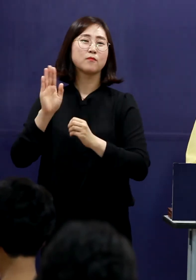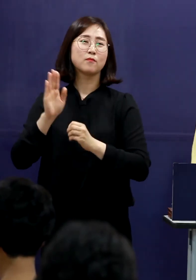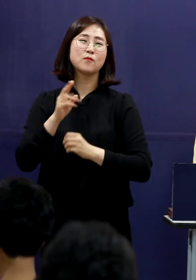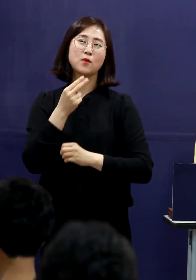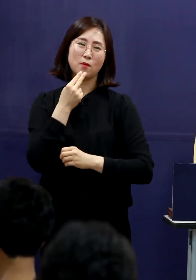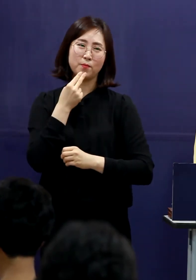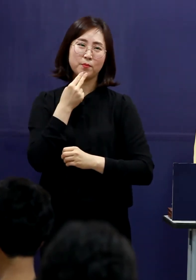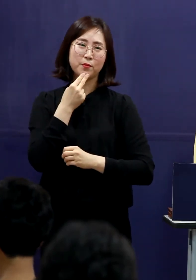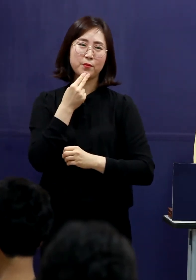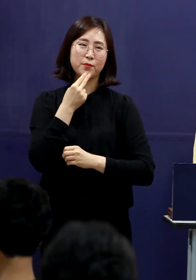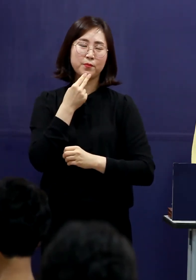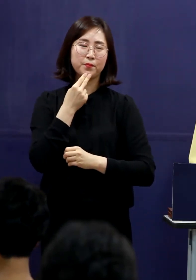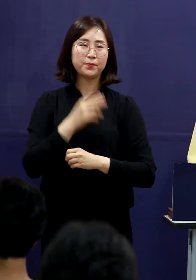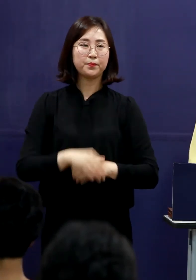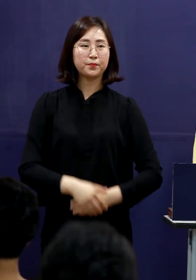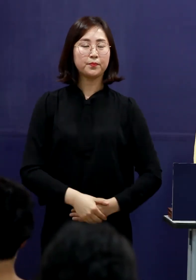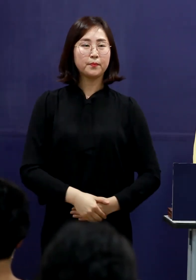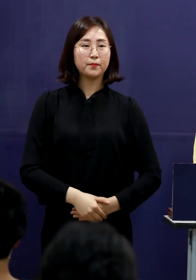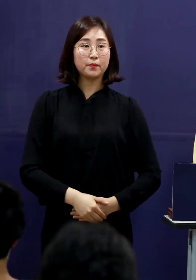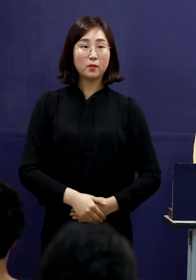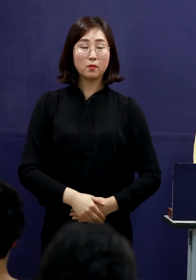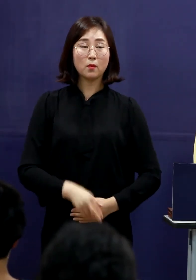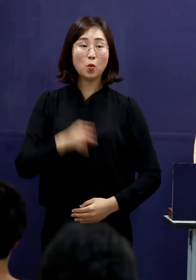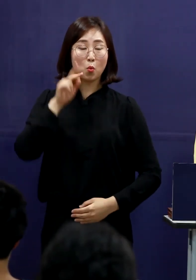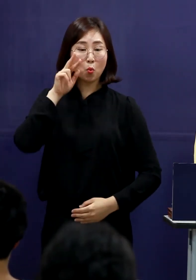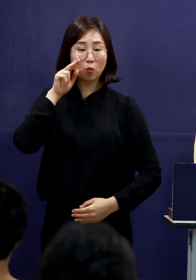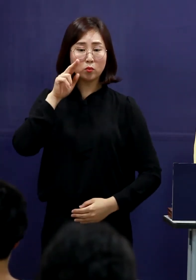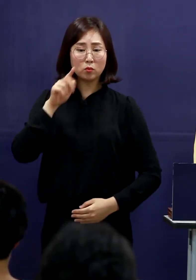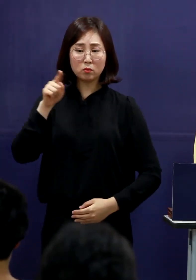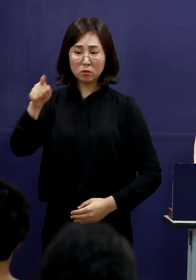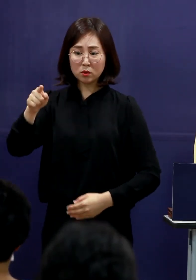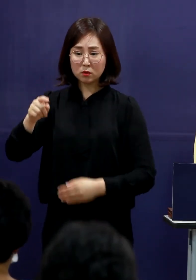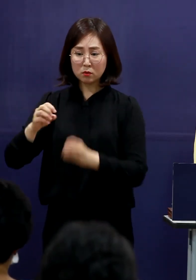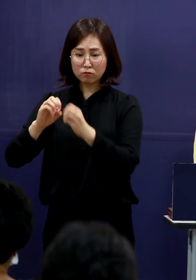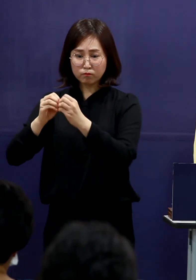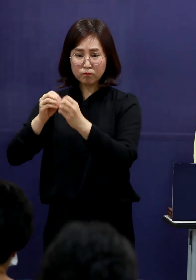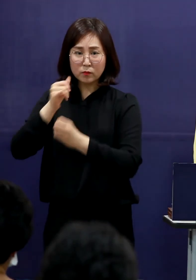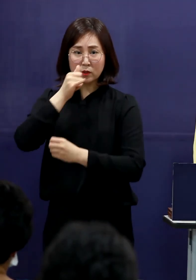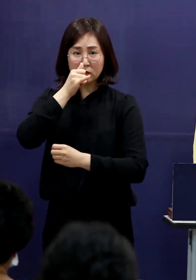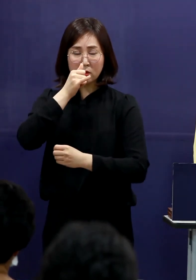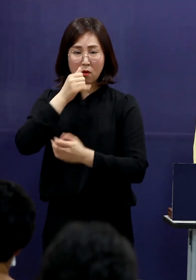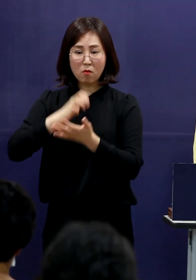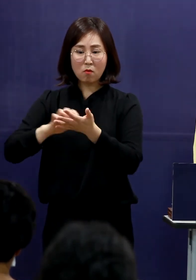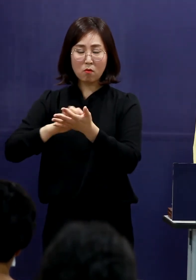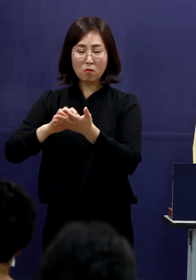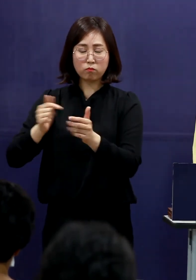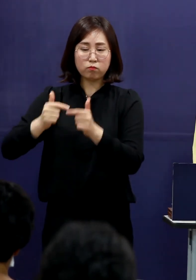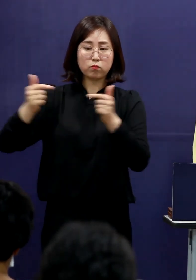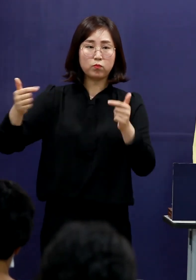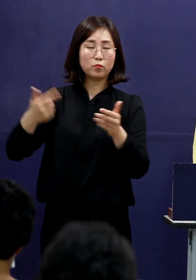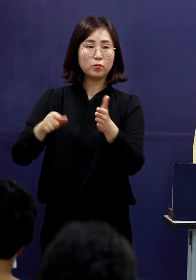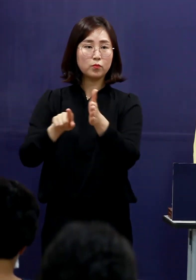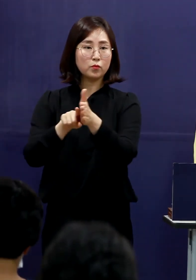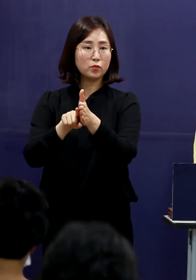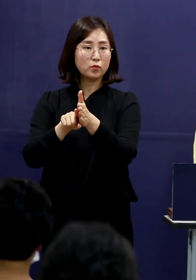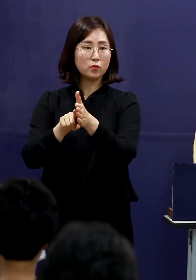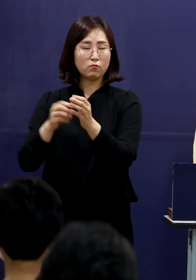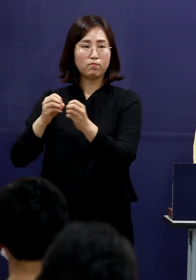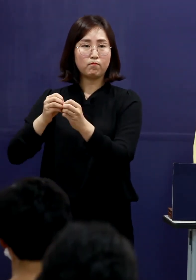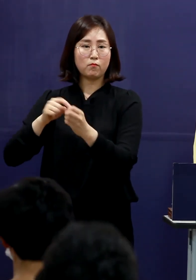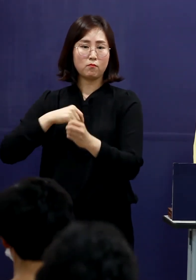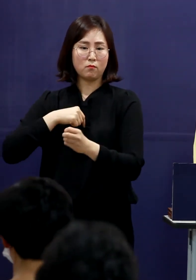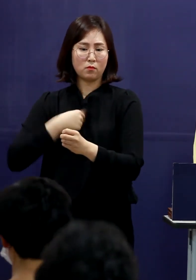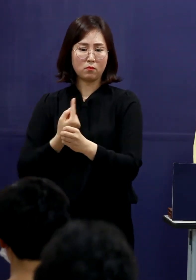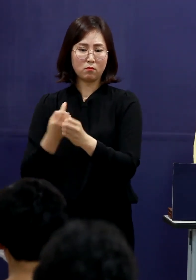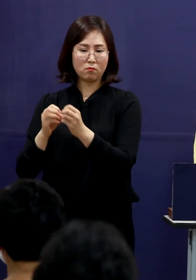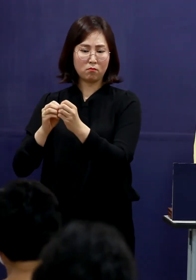상상할 수 없는 일입니다. 만약에 이제 그런 일을 만약 했다면 통계를 부풀렸다 그러면 이것은 심각한 범죄